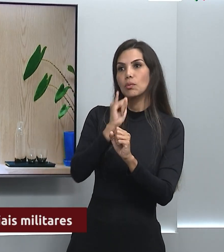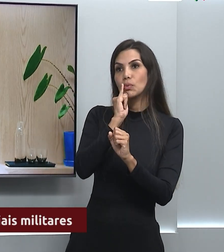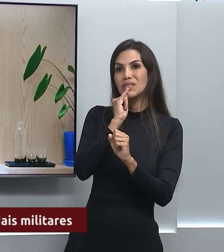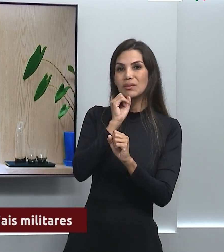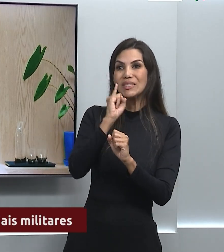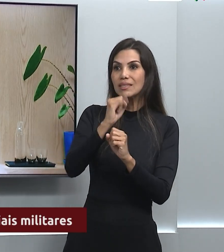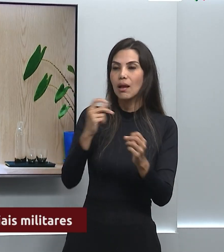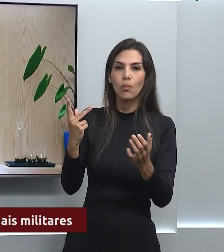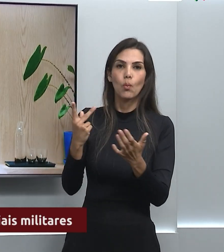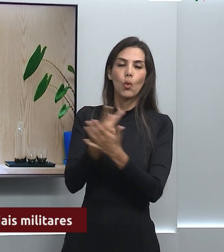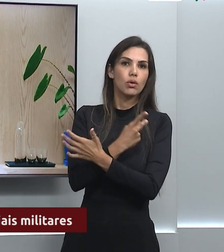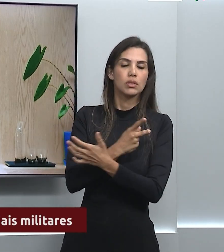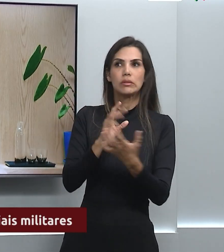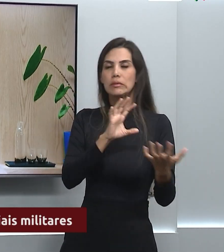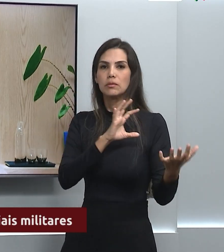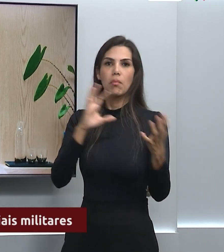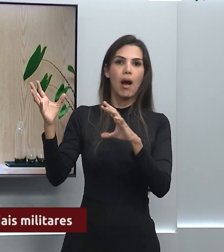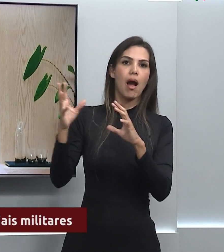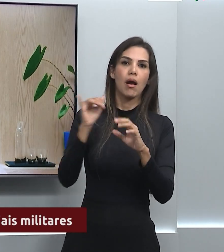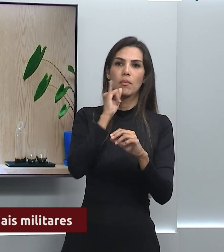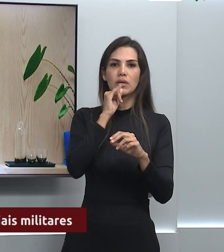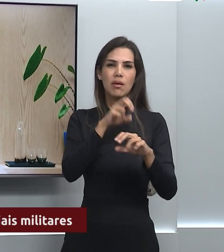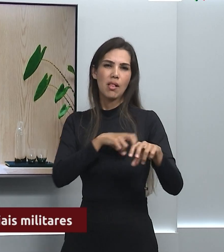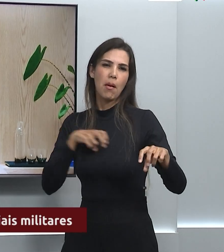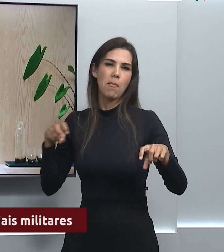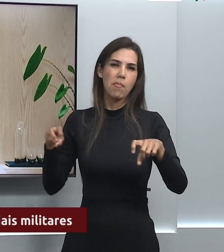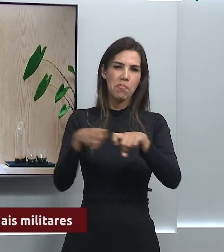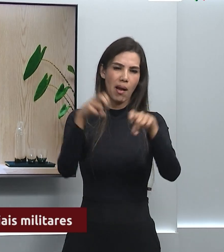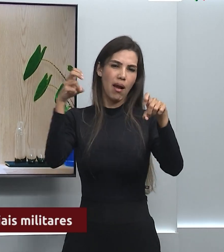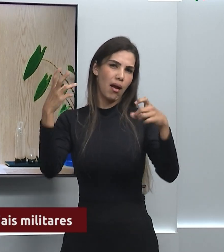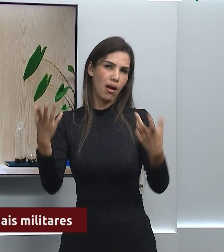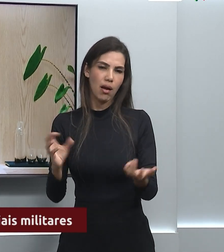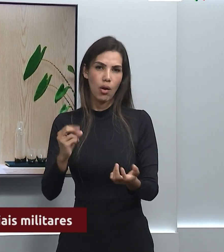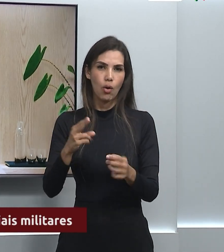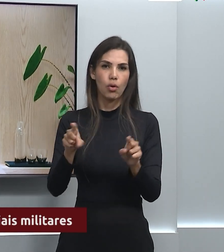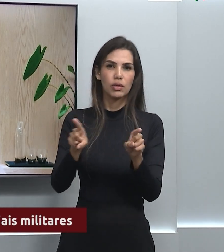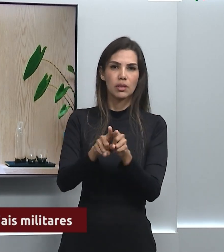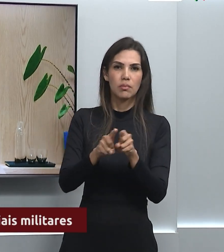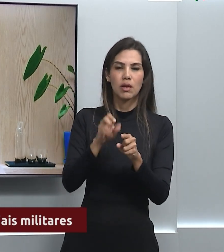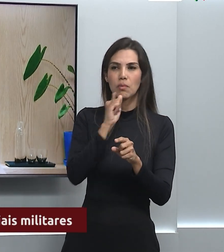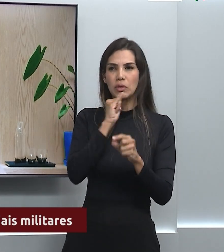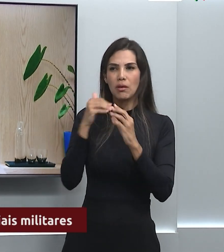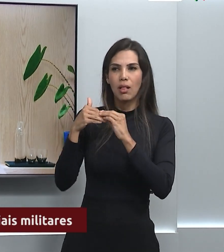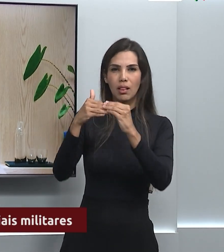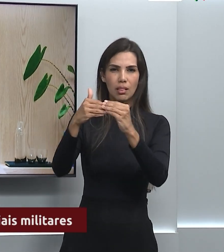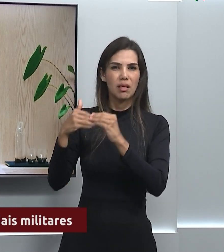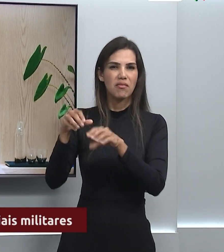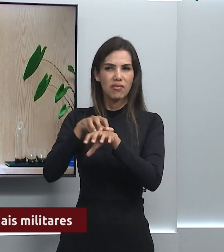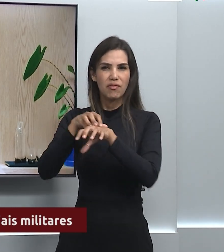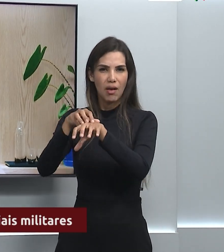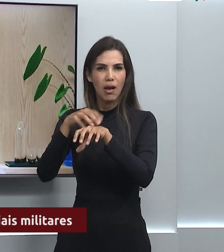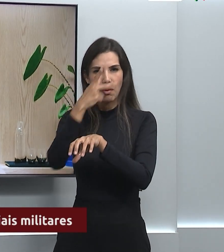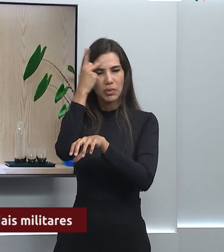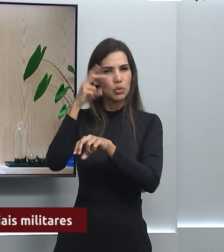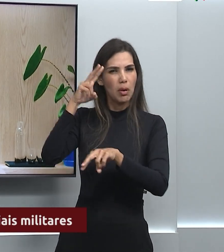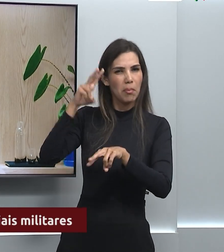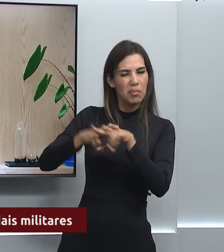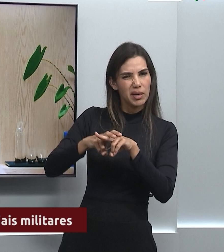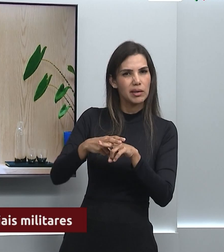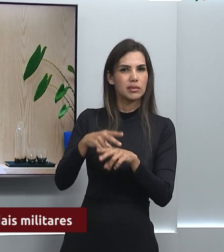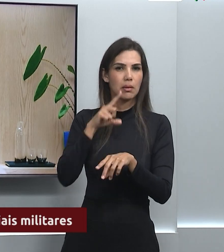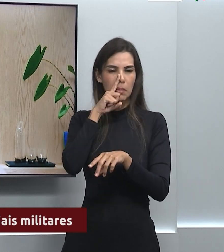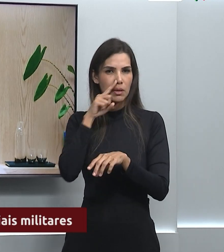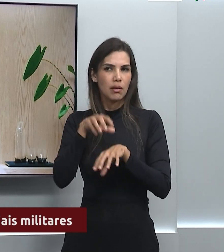por exemplo, um acidente de trânsito, na transferência de presos, na atuação do policial penal